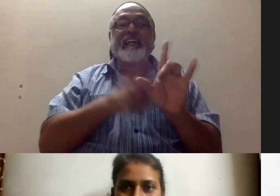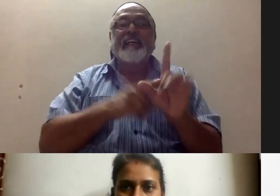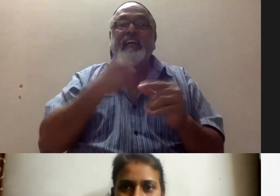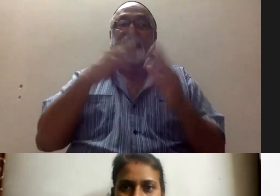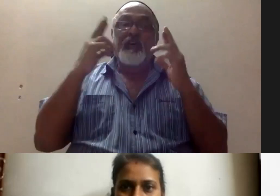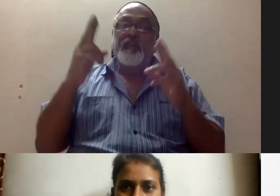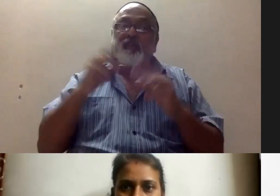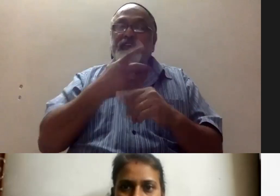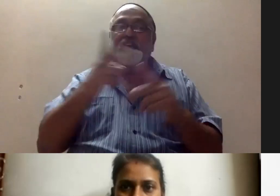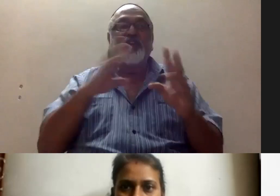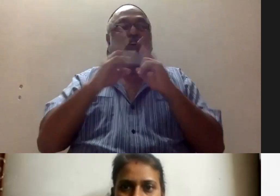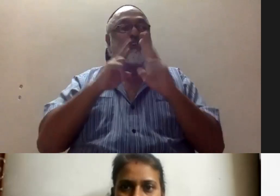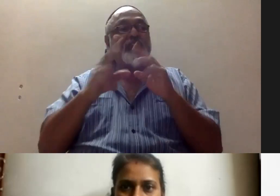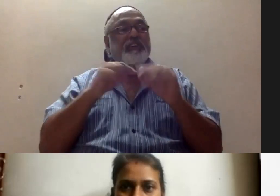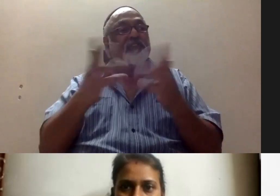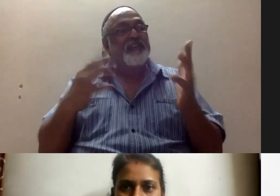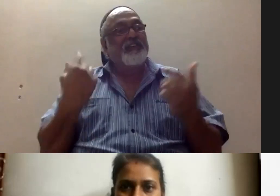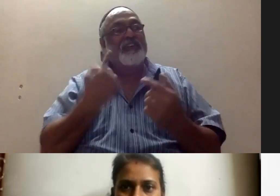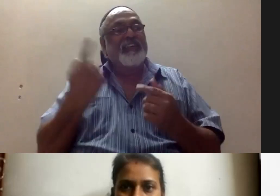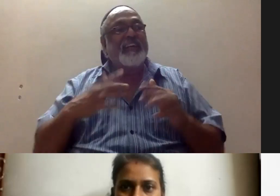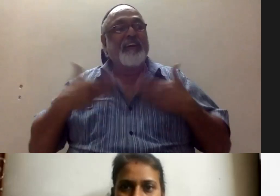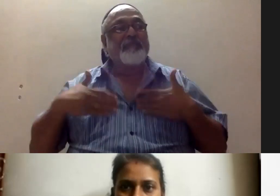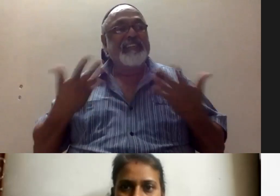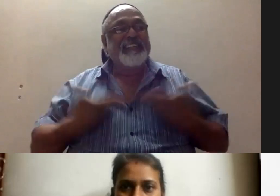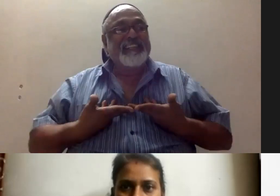हैव नॉट बीन गिविंग लेक्चर्स टू स्क्रीन।